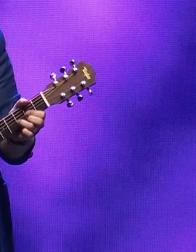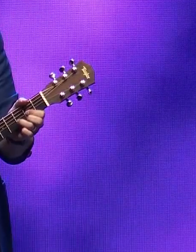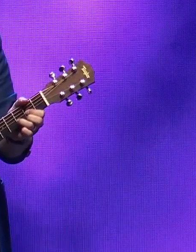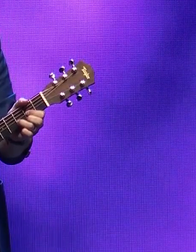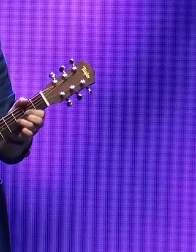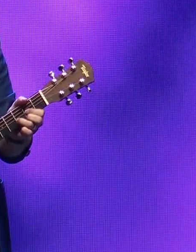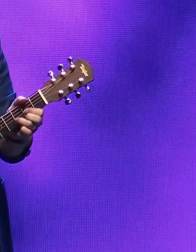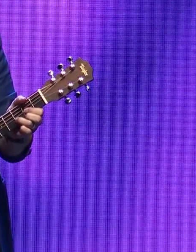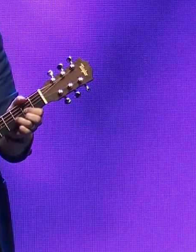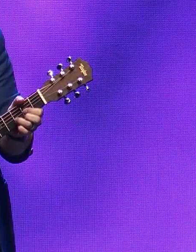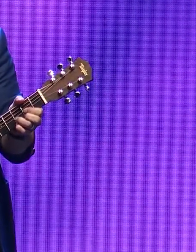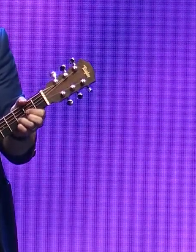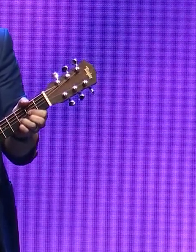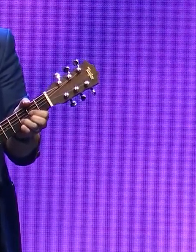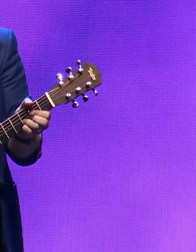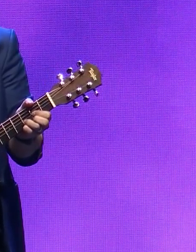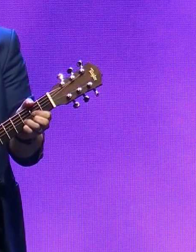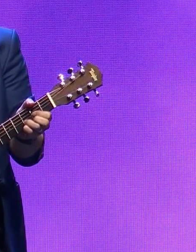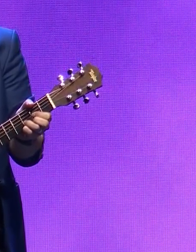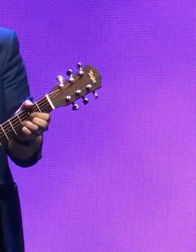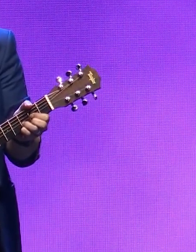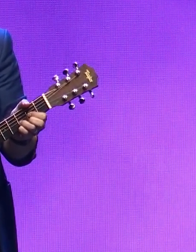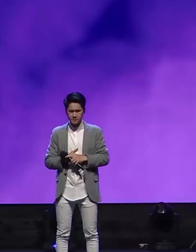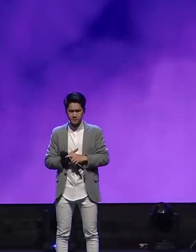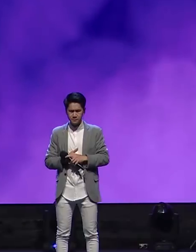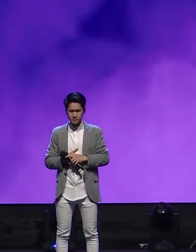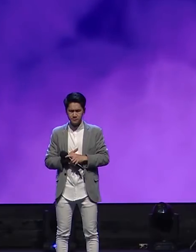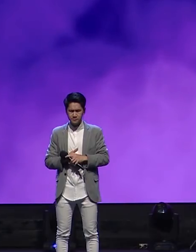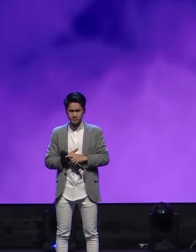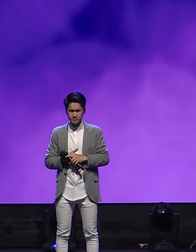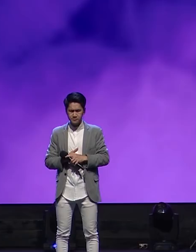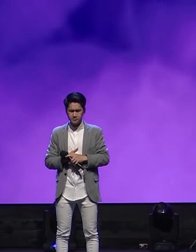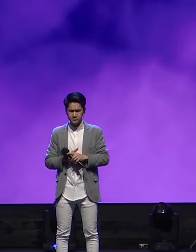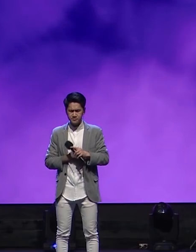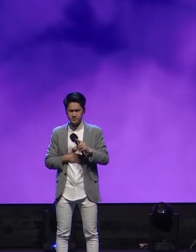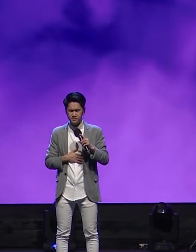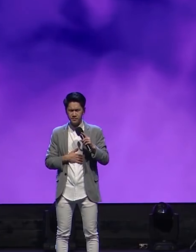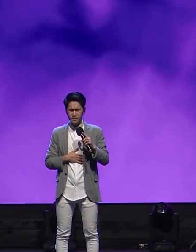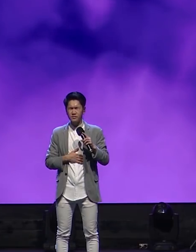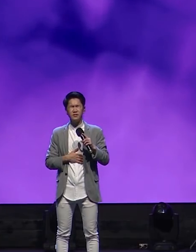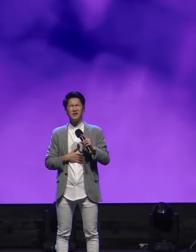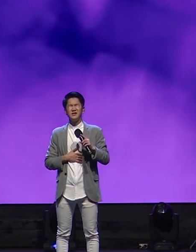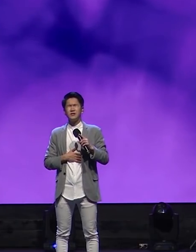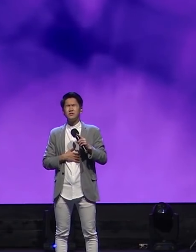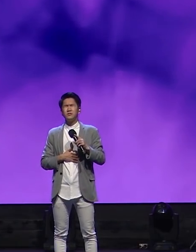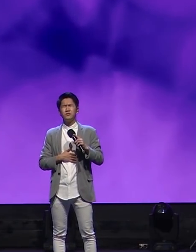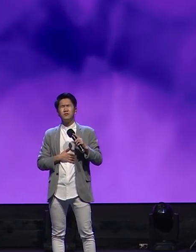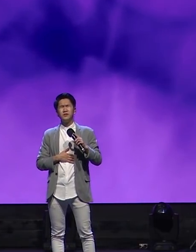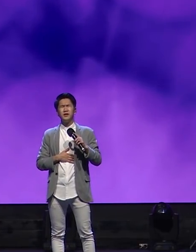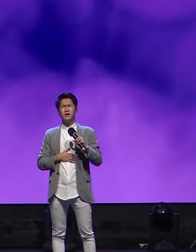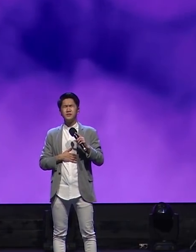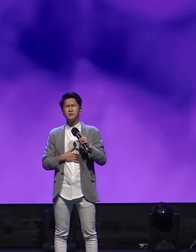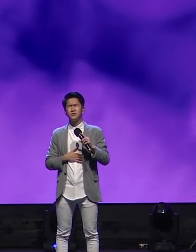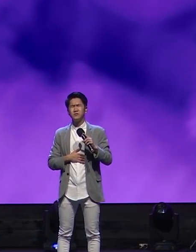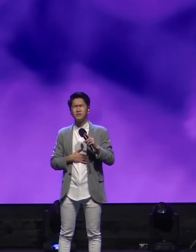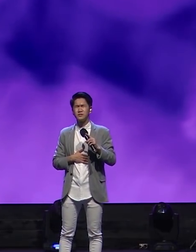you. Worship you. Dalam tinggal tenang terletak kekuatan kami.